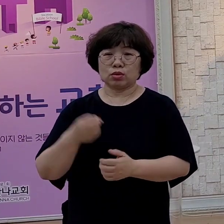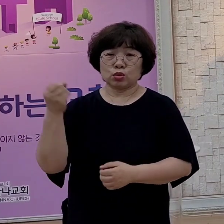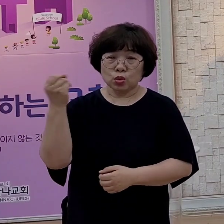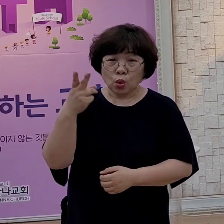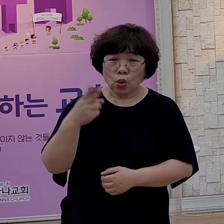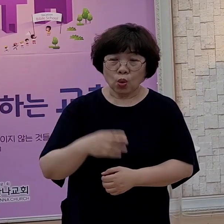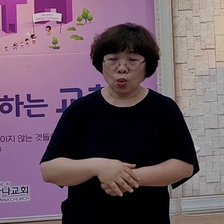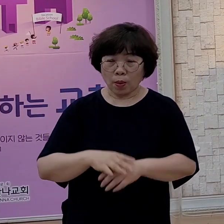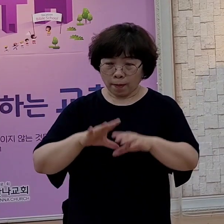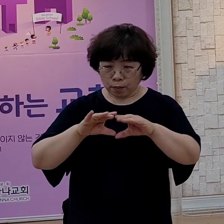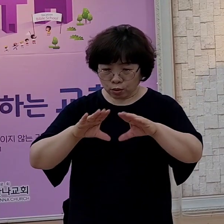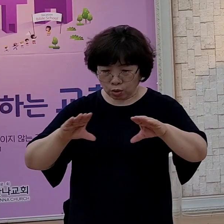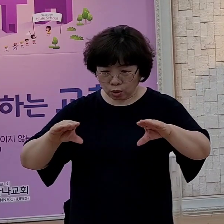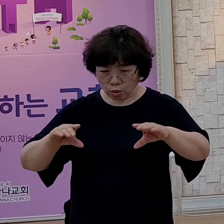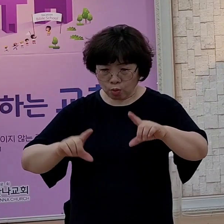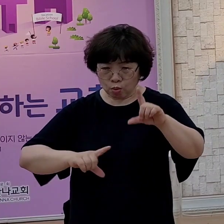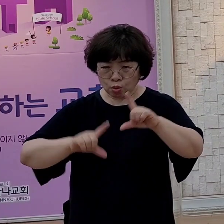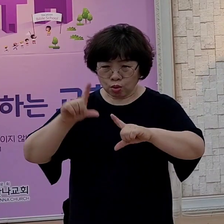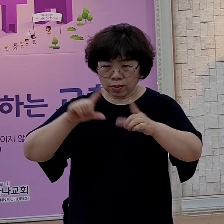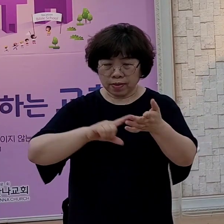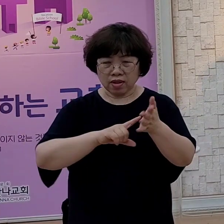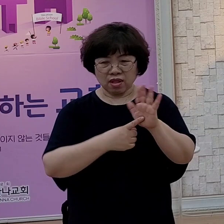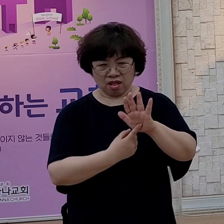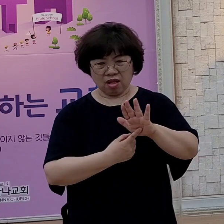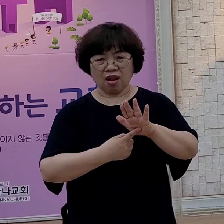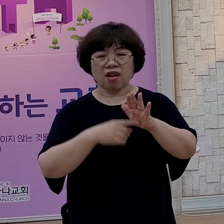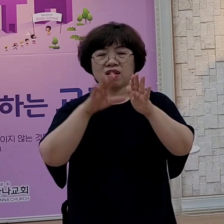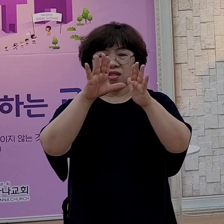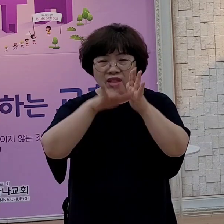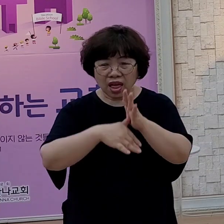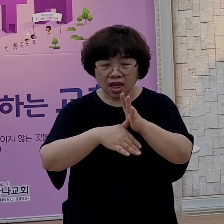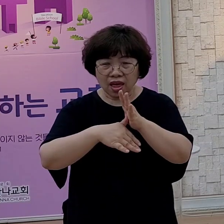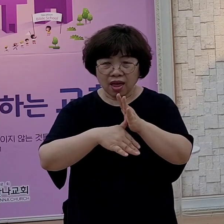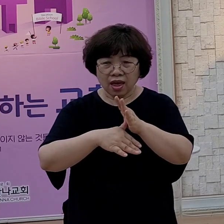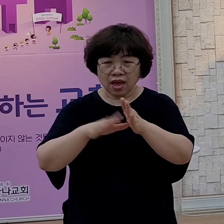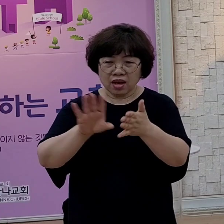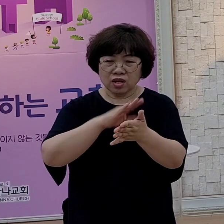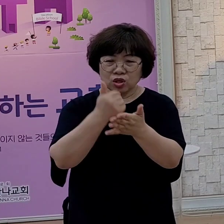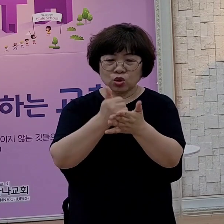그리고 온유함, 이게 나타나야만